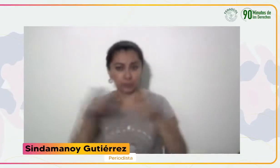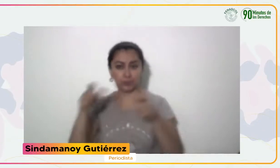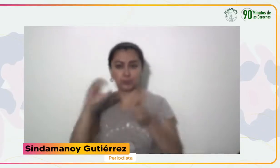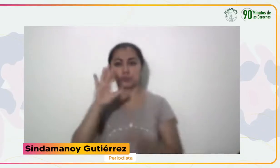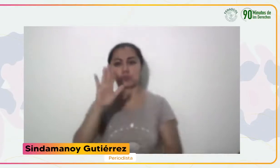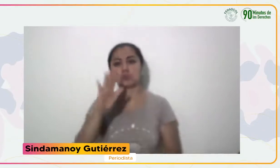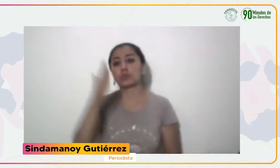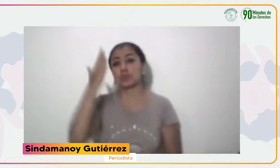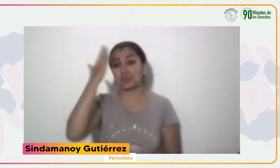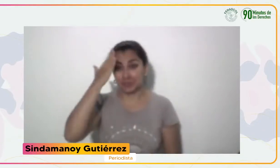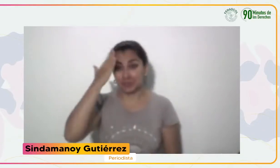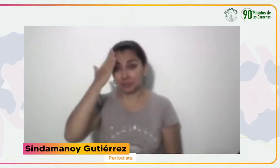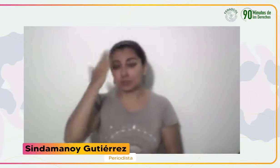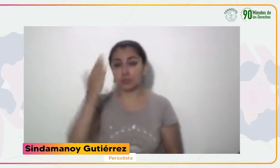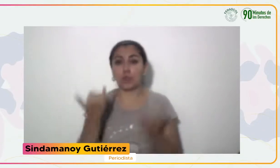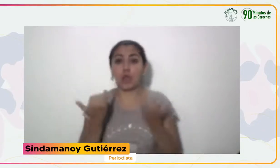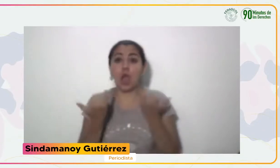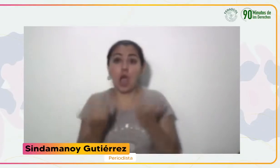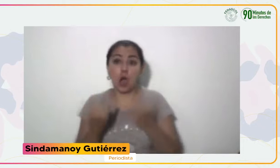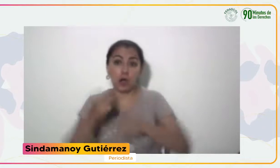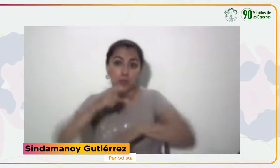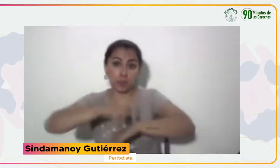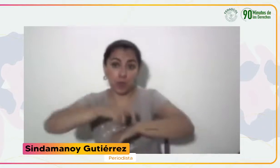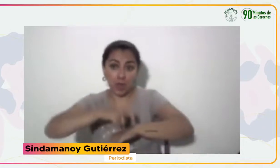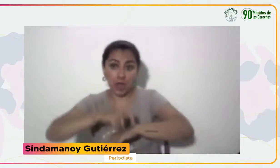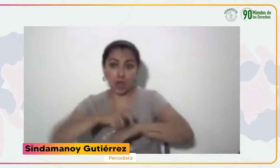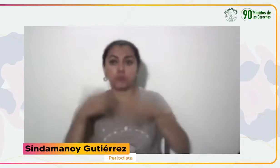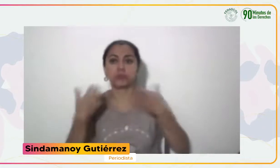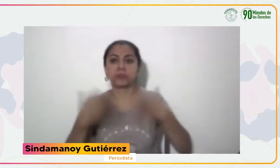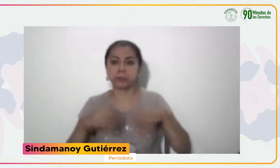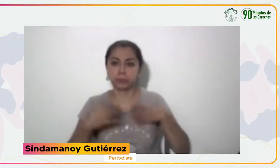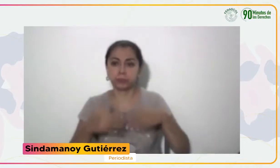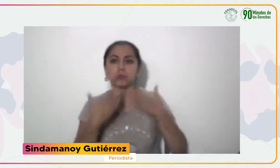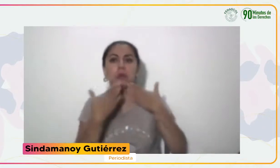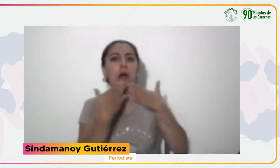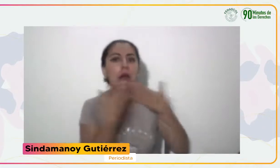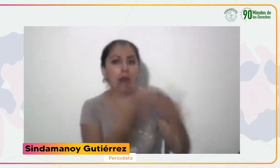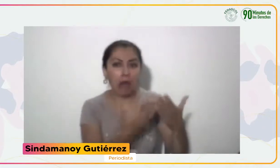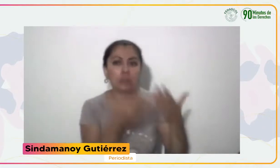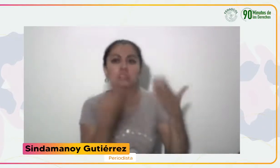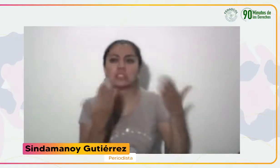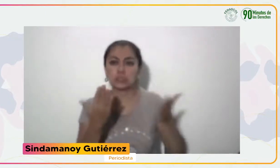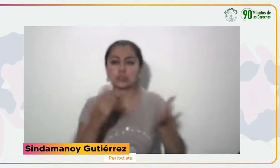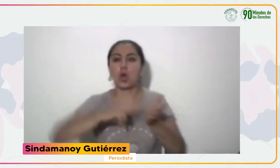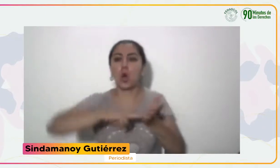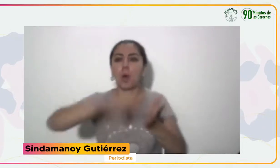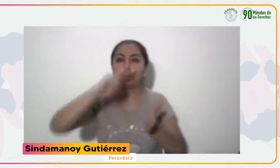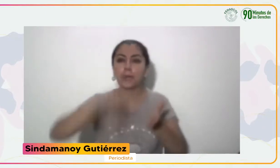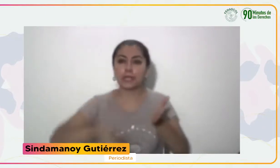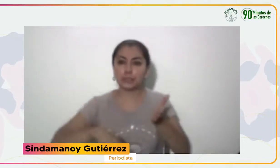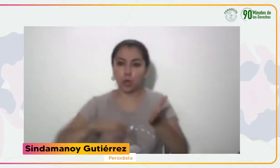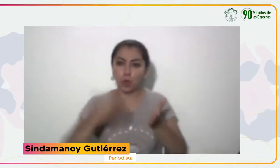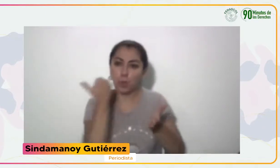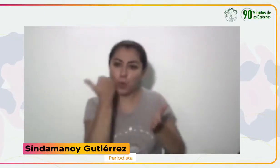¿Cómo hacer que las mujeres pues también tengan como esta incidencia? Bueno, en este momento, sí, también es gracias